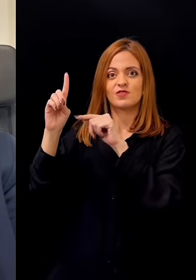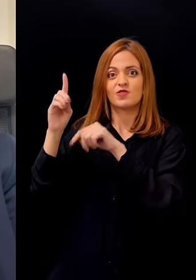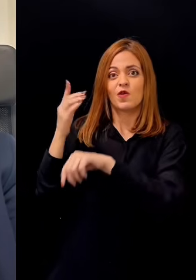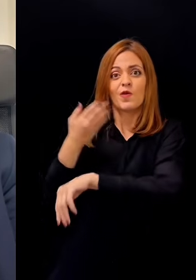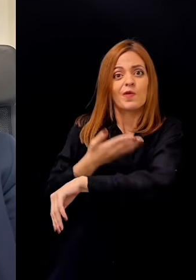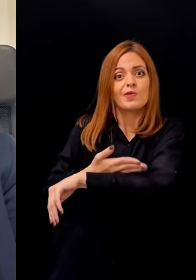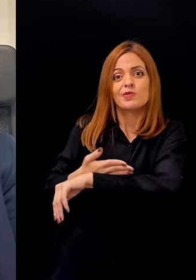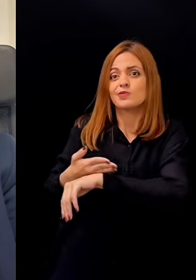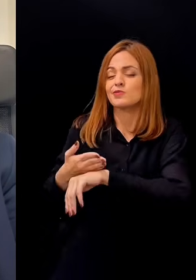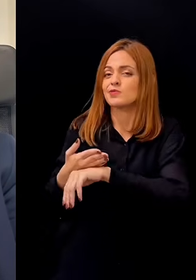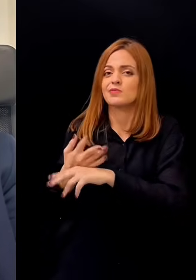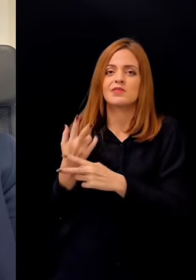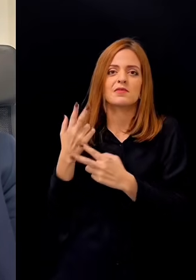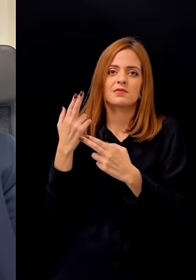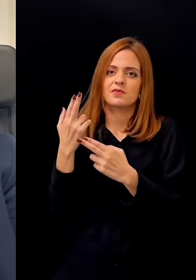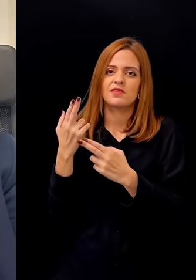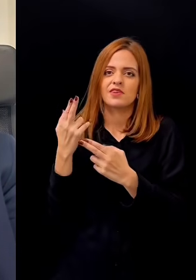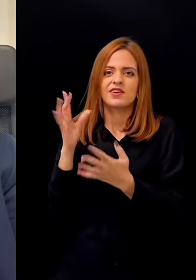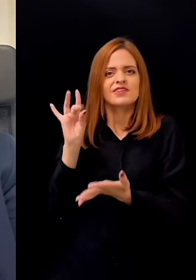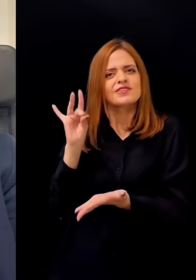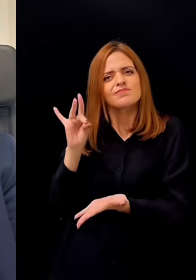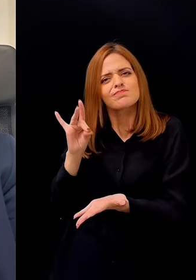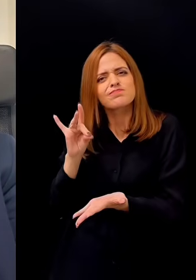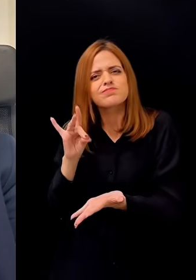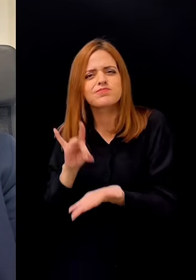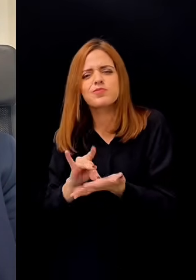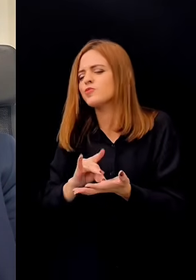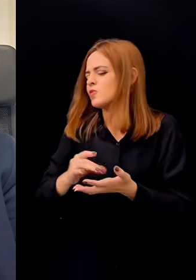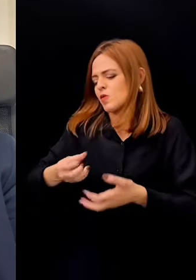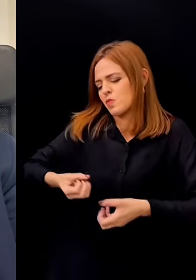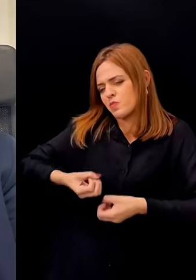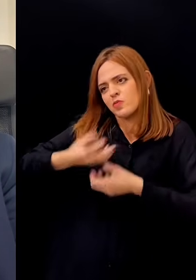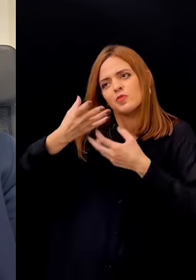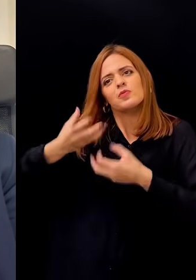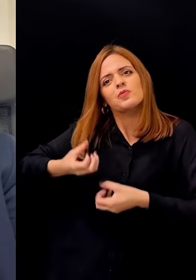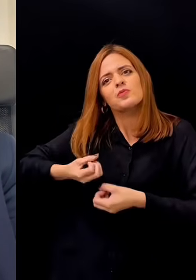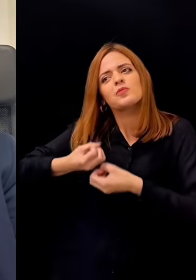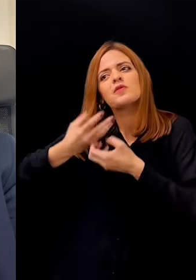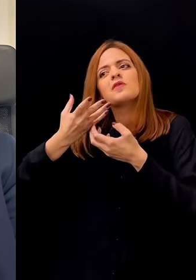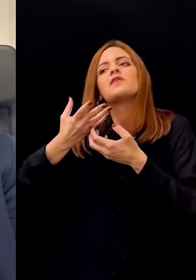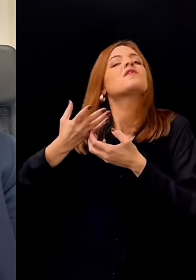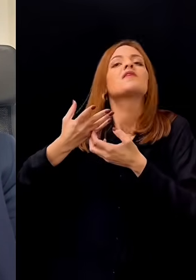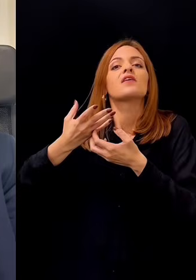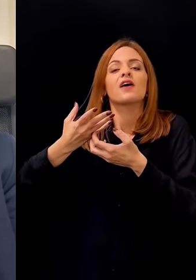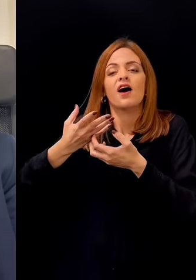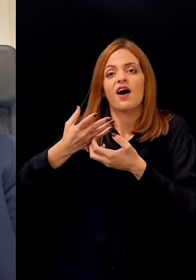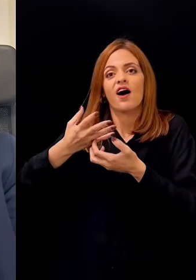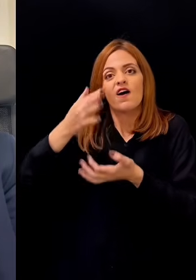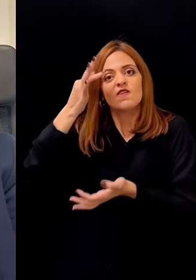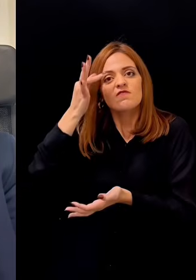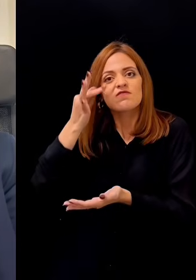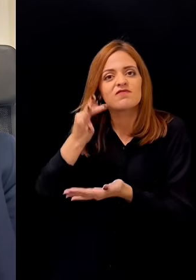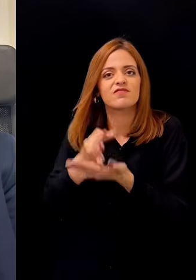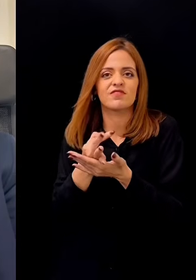a verdade, a sinceridade, a fé, a vida